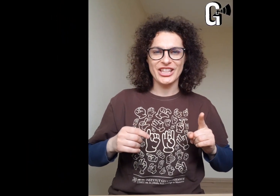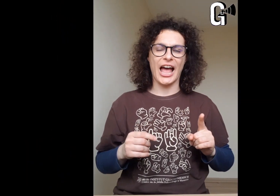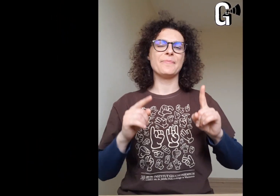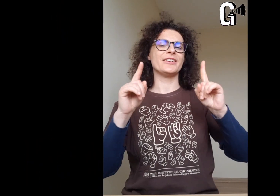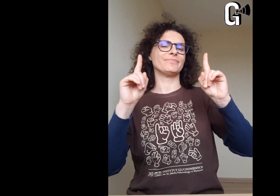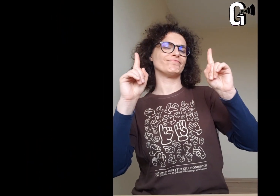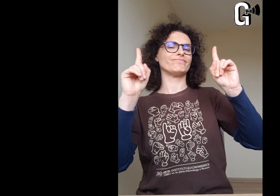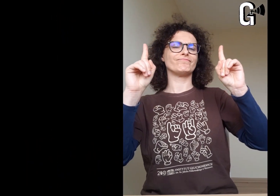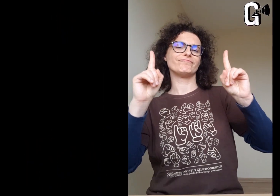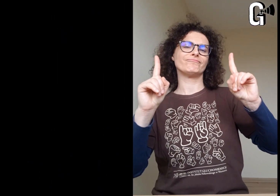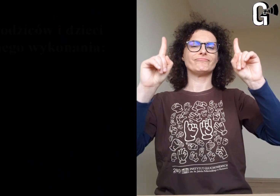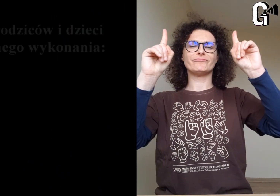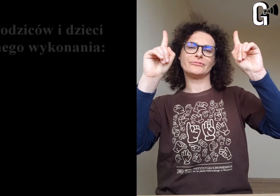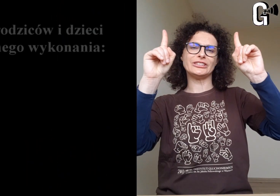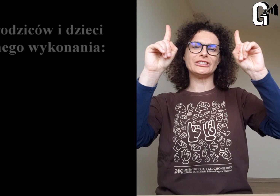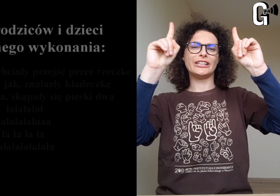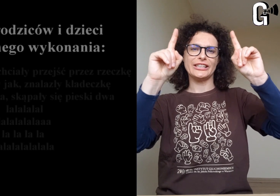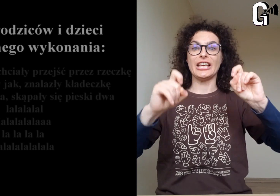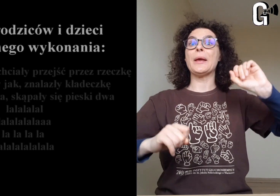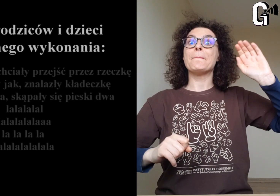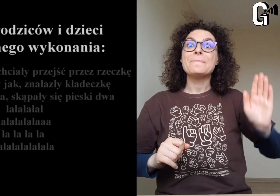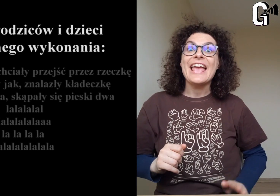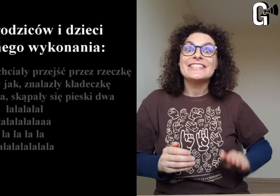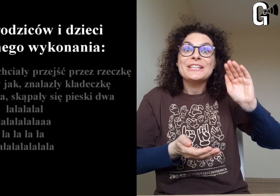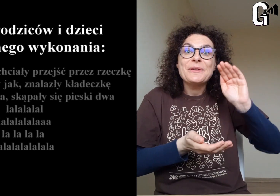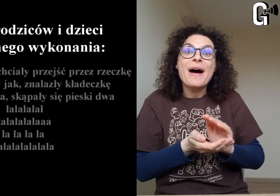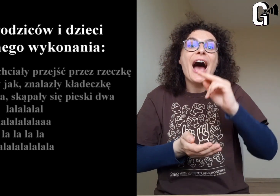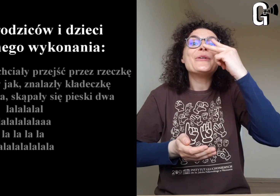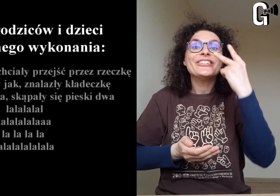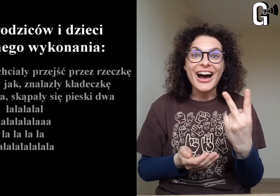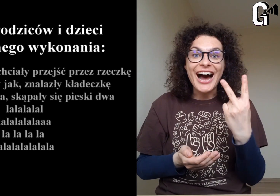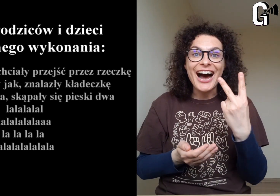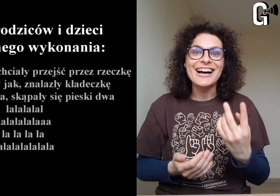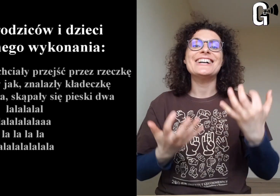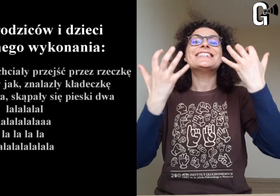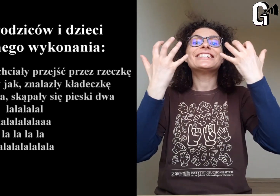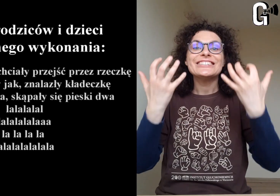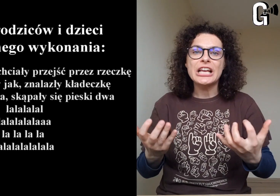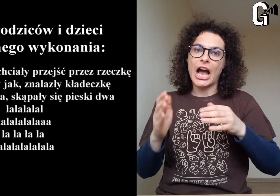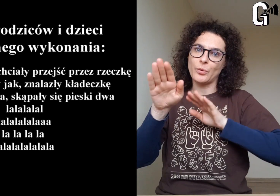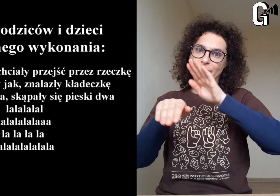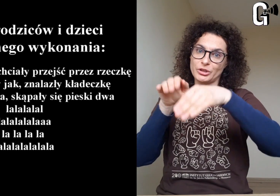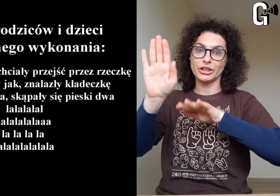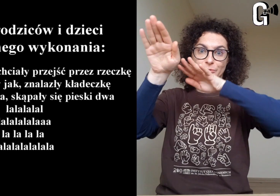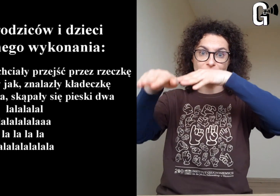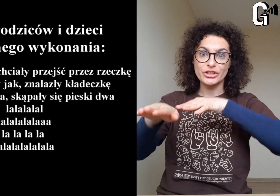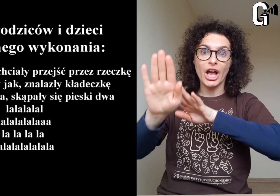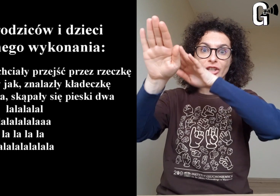Zaczynamy! Raz i... Pieski małe dwa chciały przejść przez